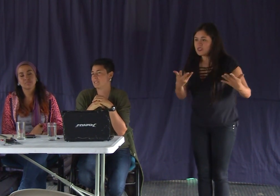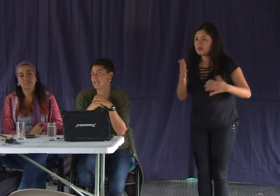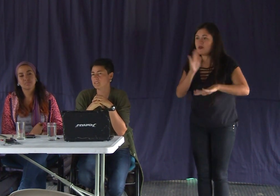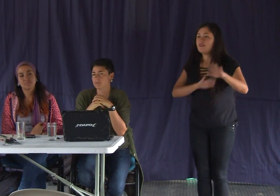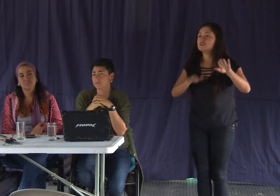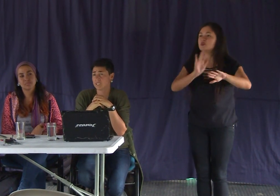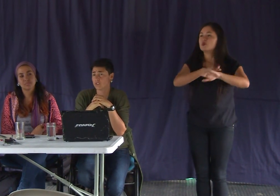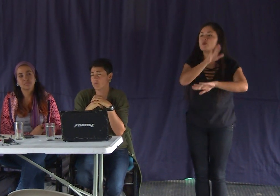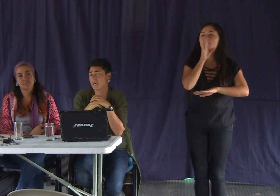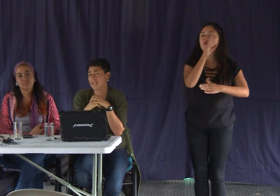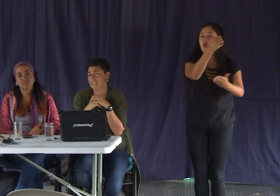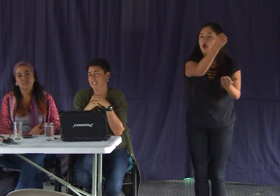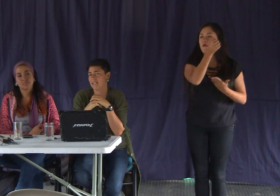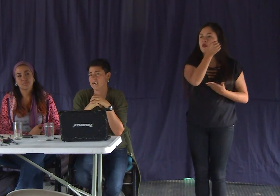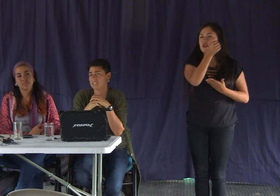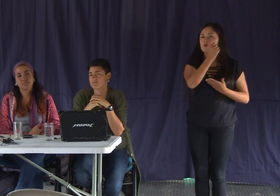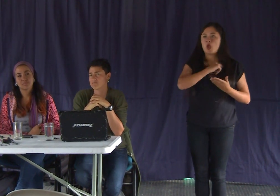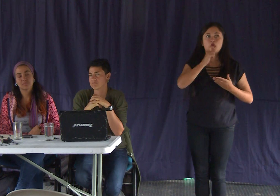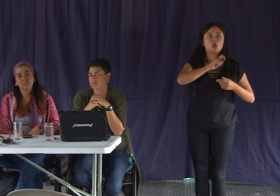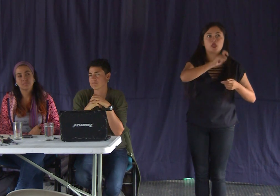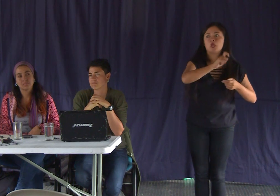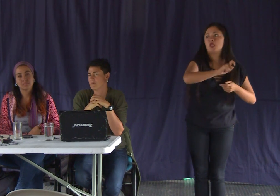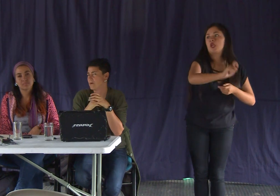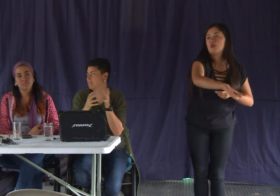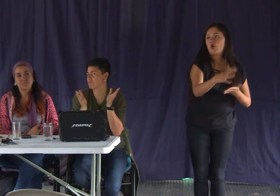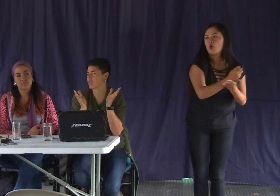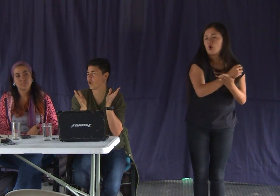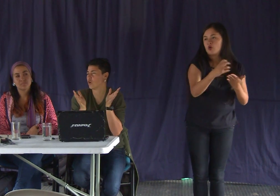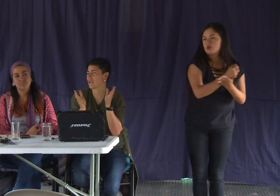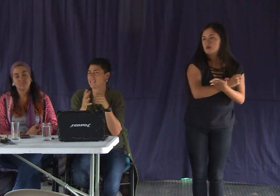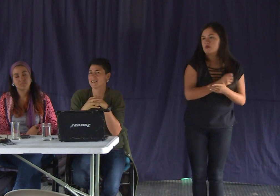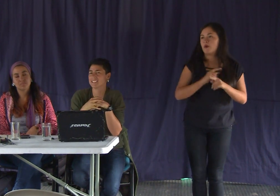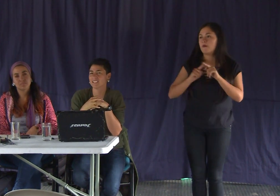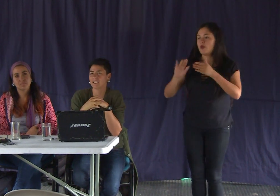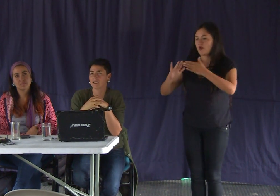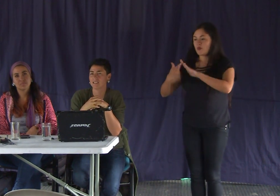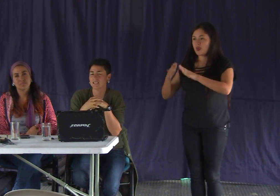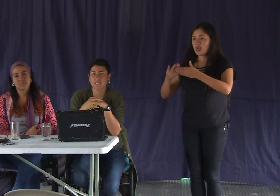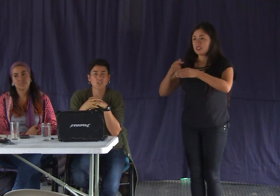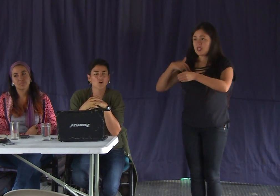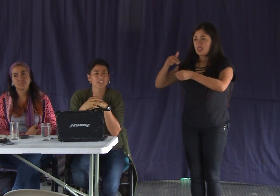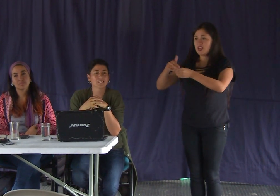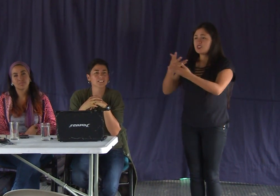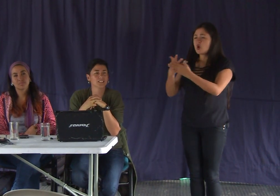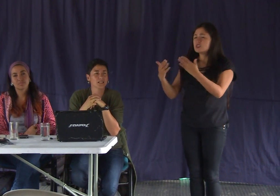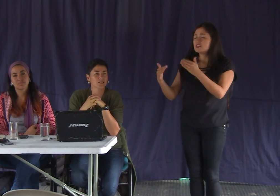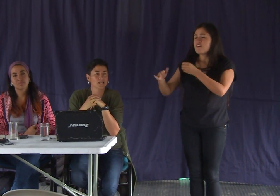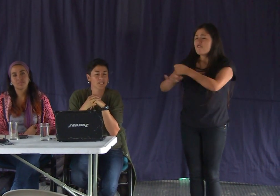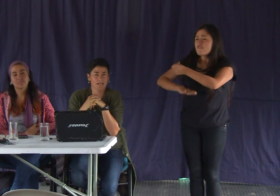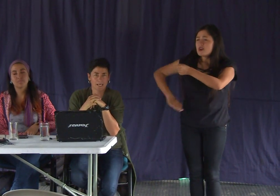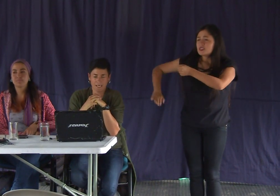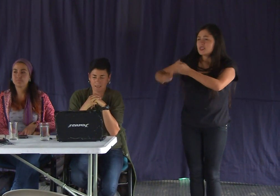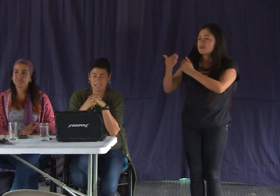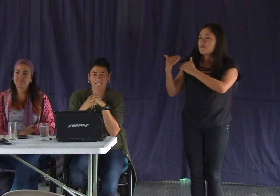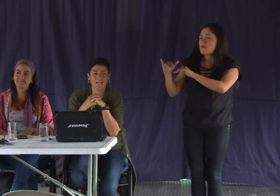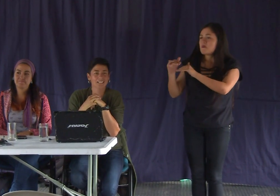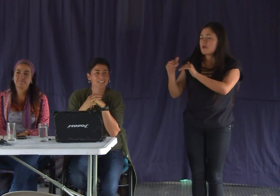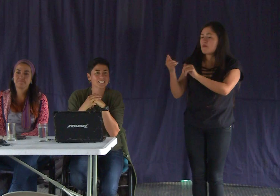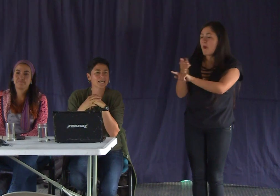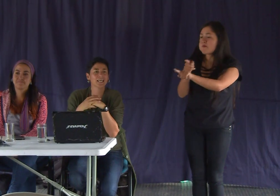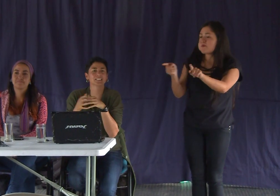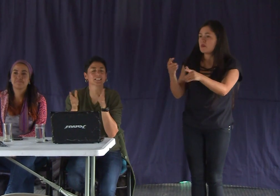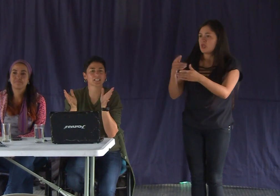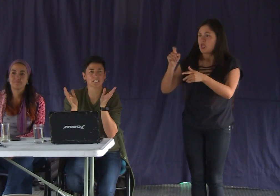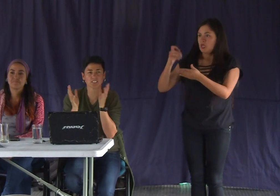el capitalismo. Las comunidades indígenas viven con lo que necesitan y no necesitan tener